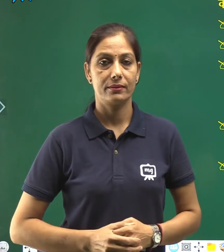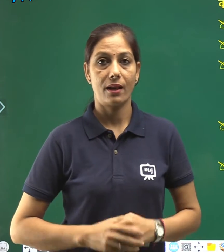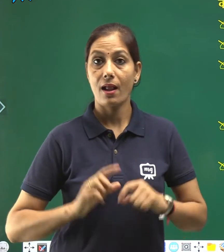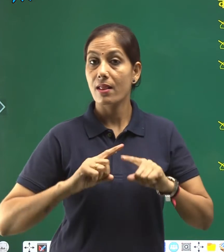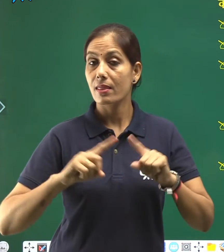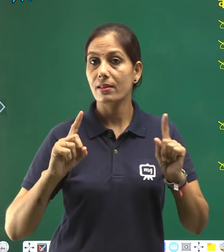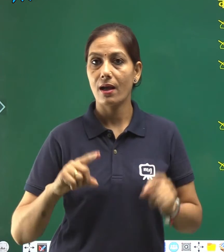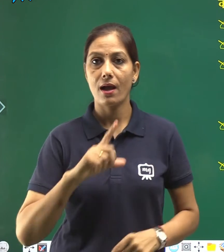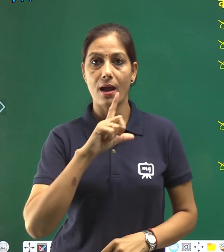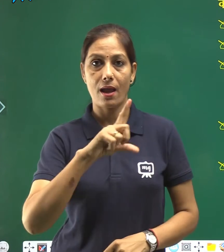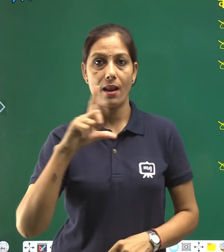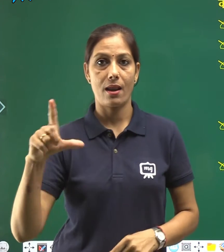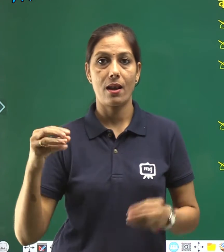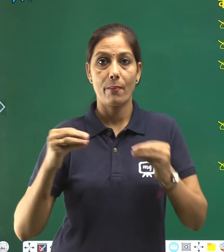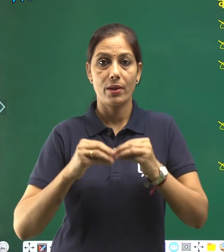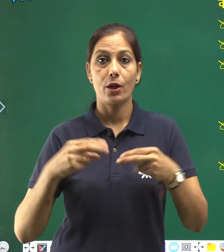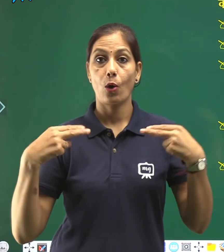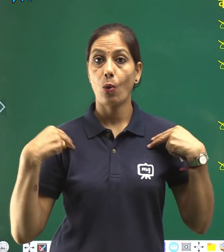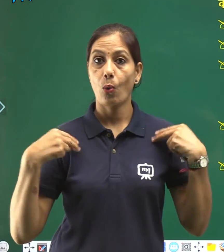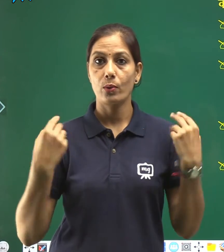तथा एलएलबी